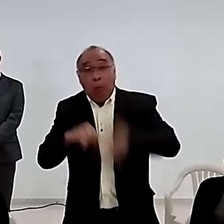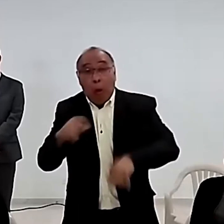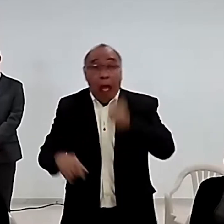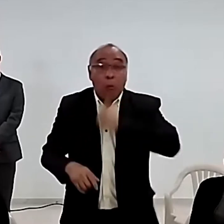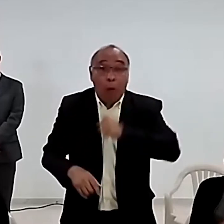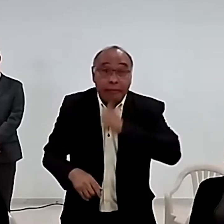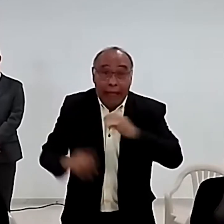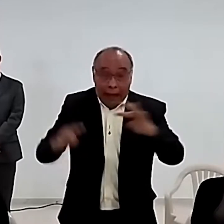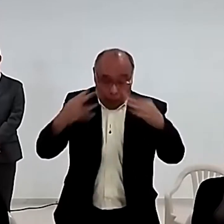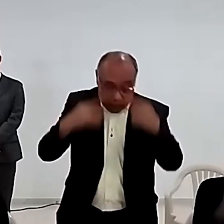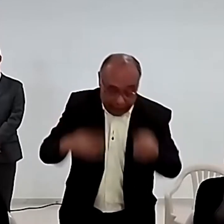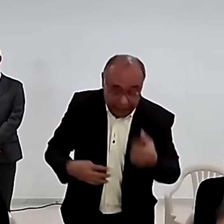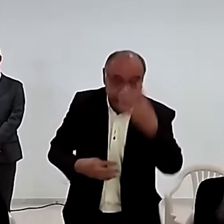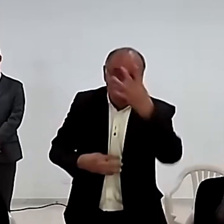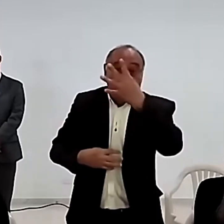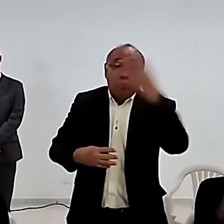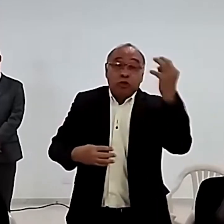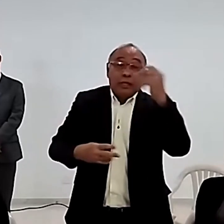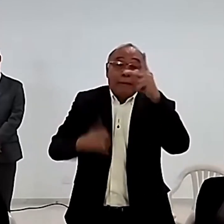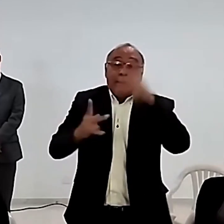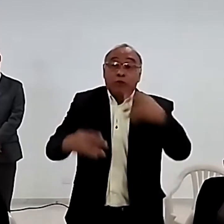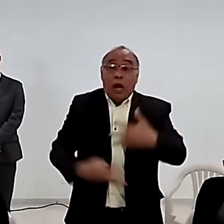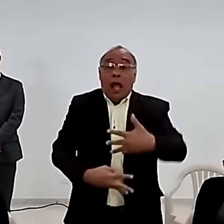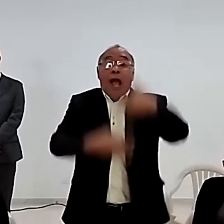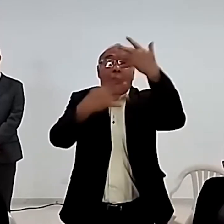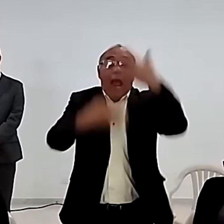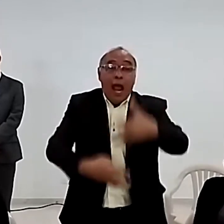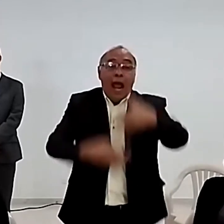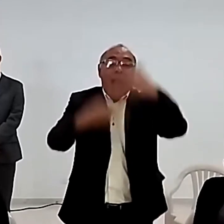que nos están dando también aquí